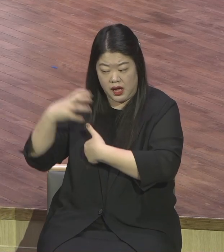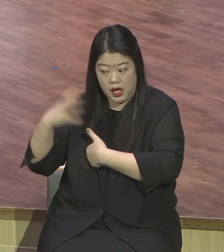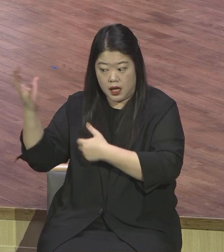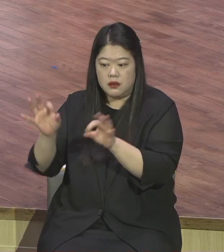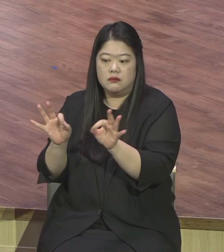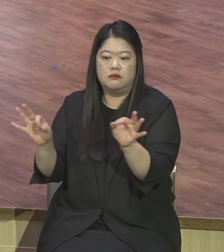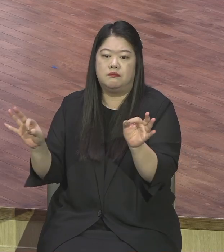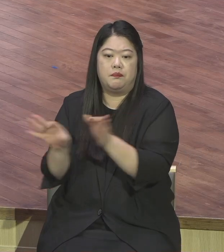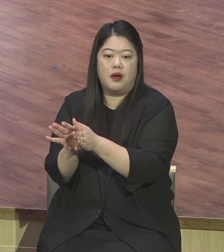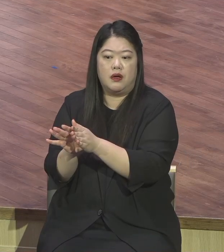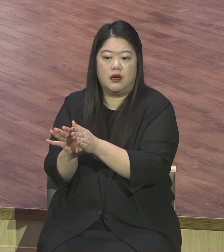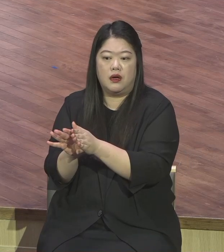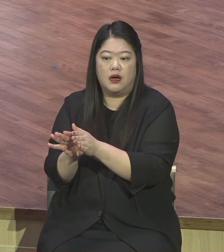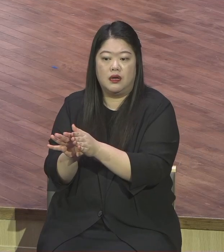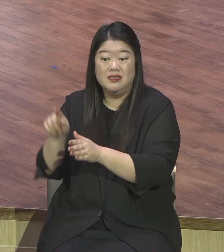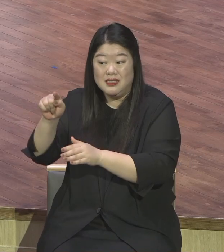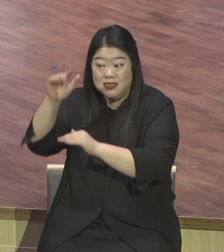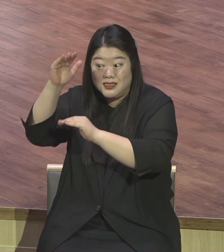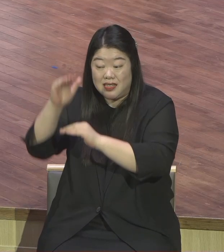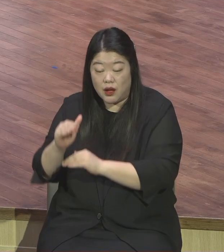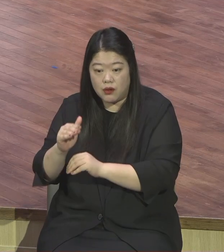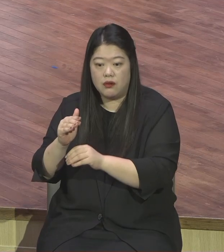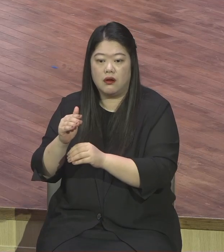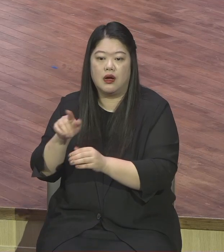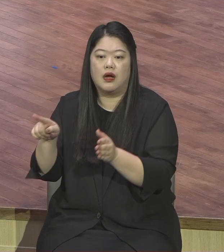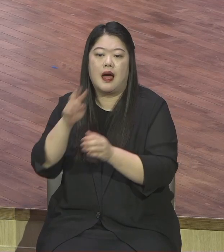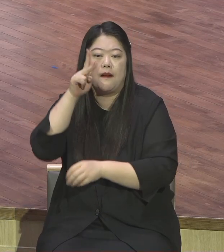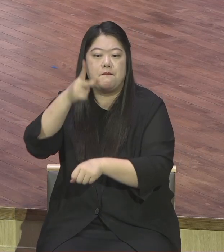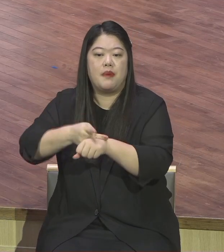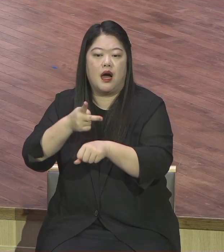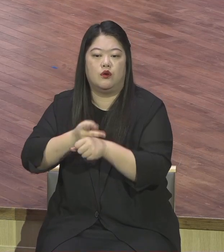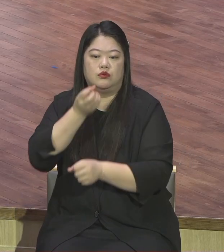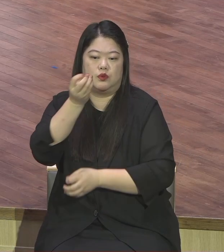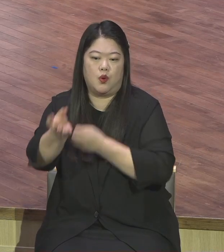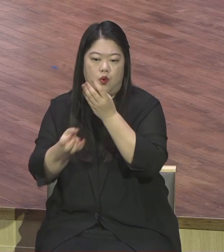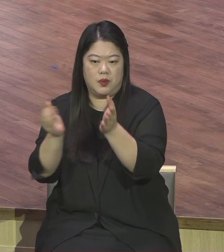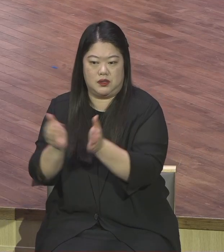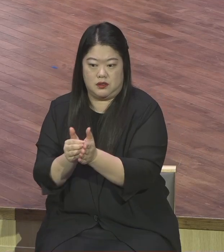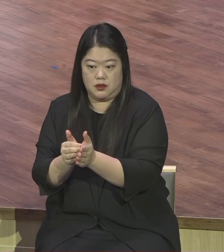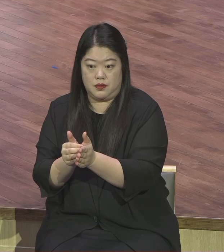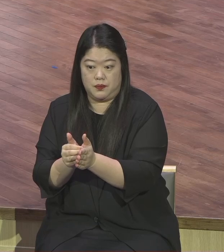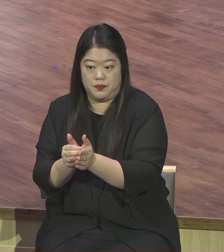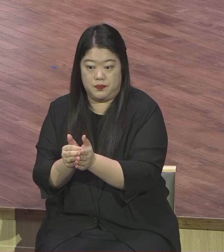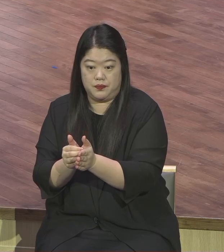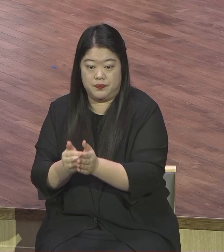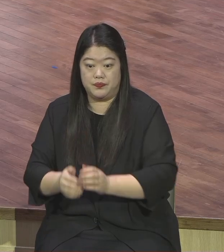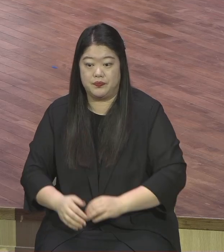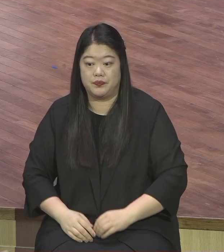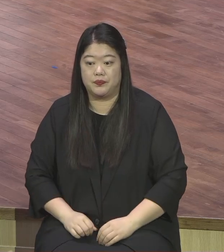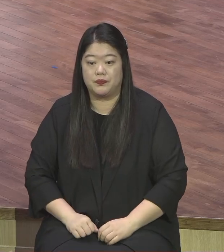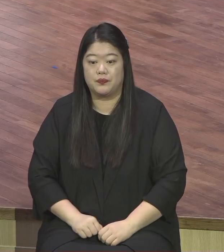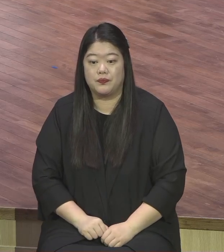간증하는 내용이에요. 이 마틴 루터 정도가 아니요. 이 바울은 뒤했던 사람이요.